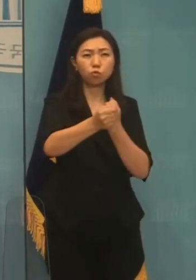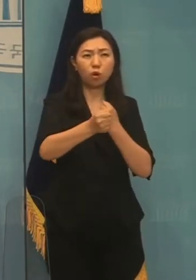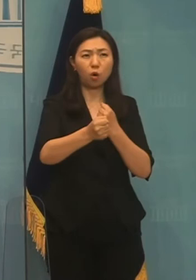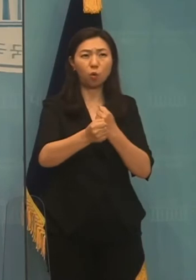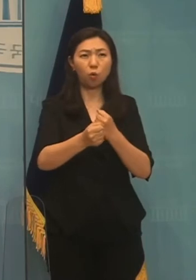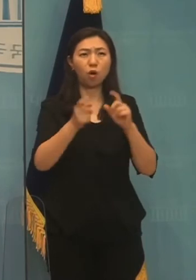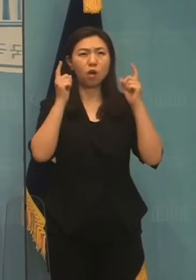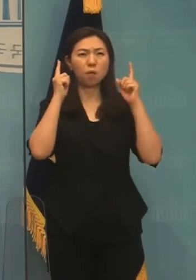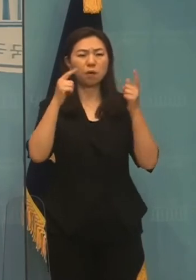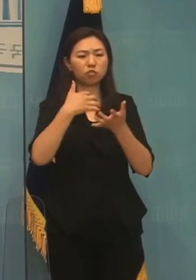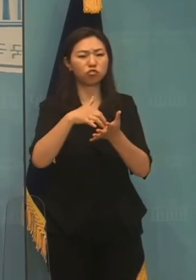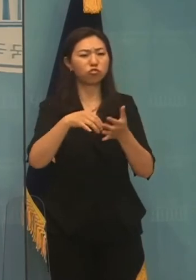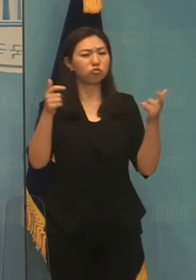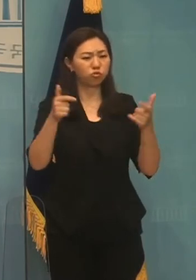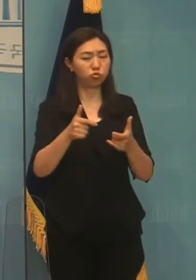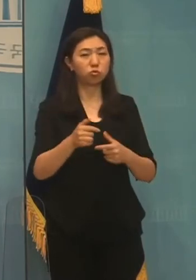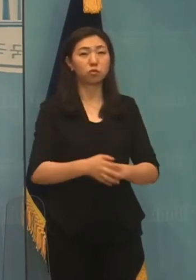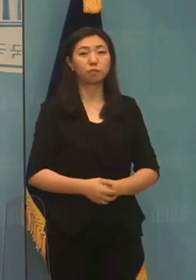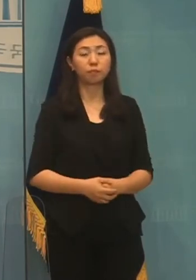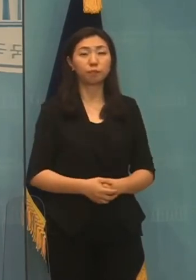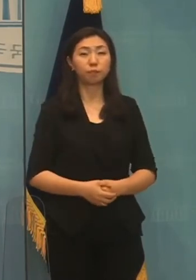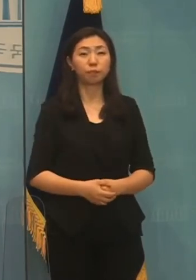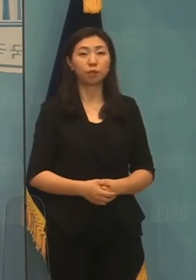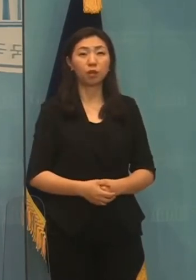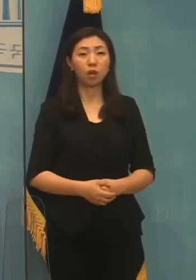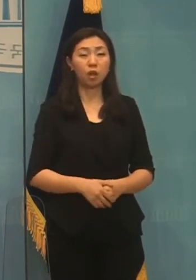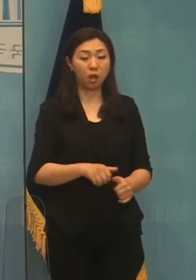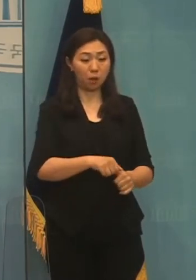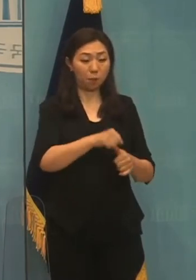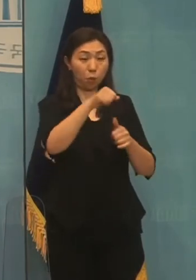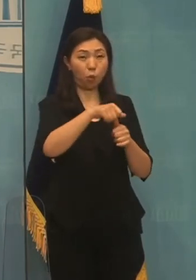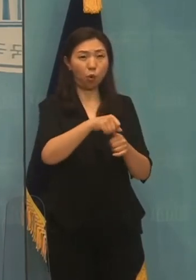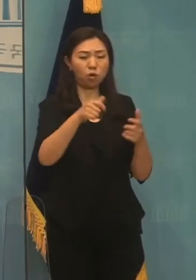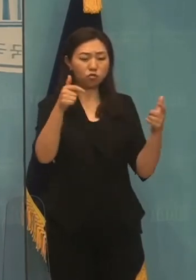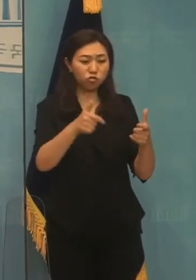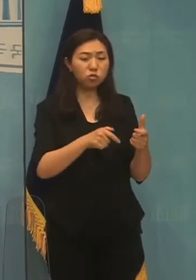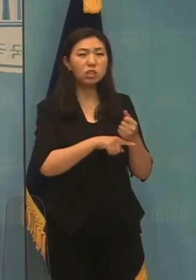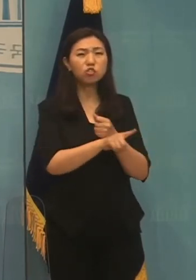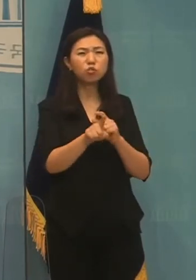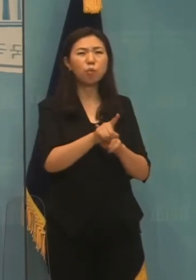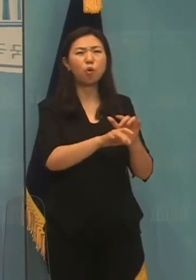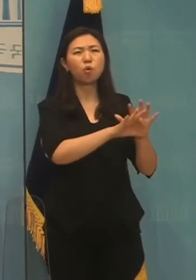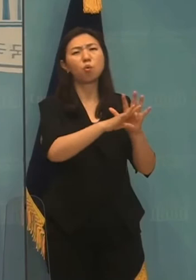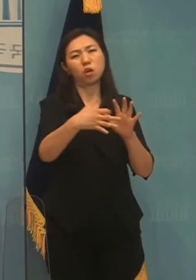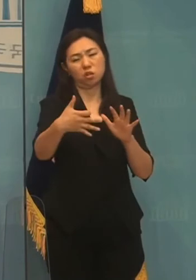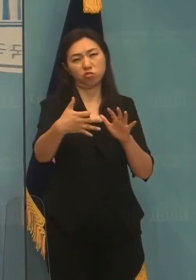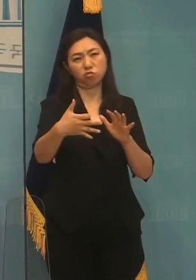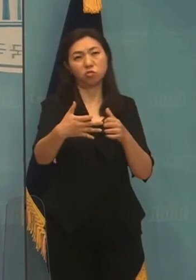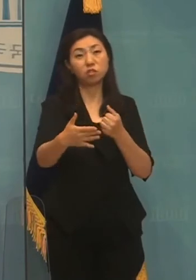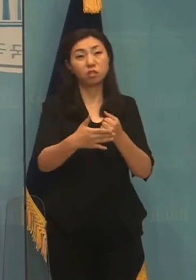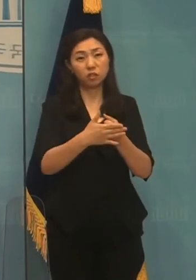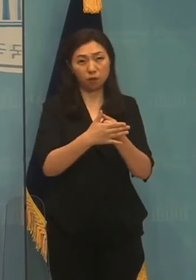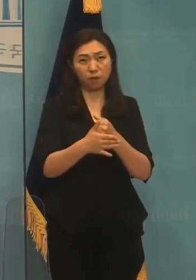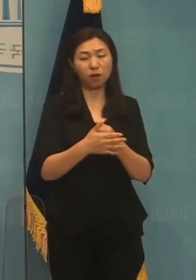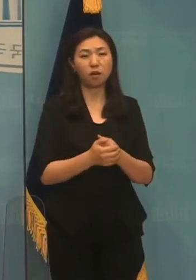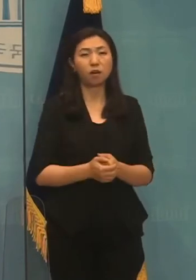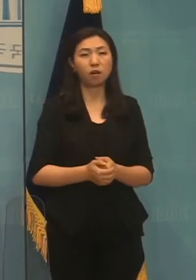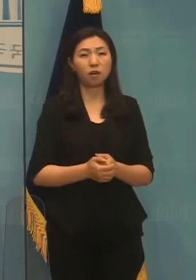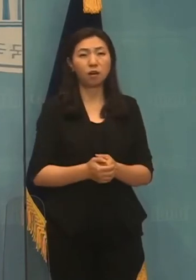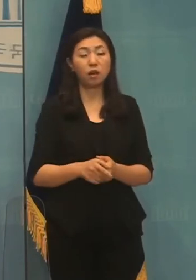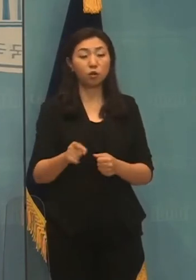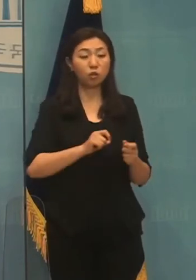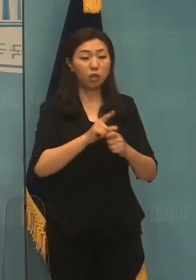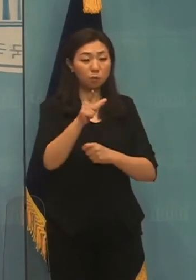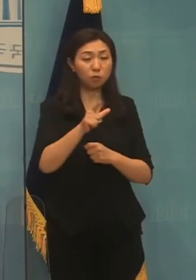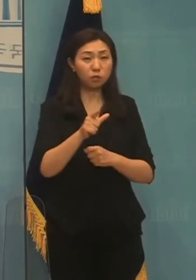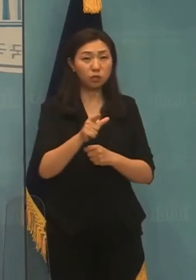않다라고 발표했었습니다. 고용 감소가 일어난다고 하더라도 최저임금 인상으로 인한 일자리 감소의 대부분은 제조업에서